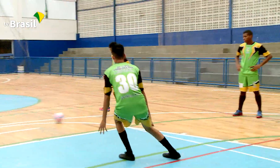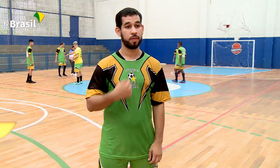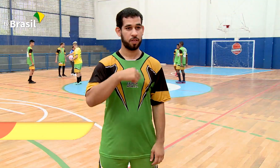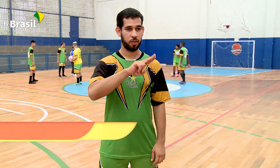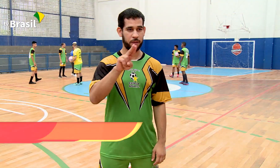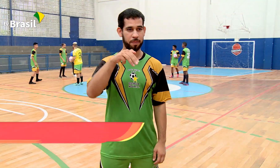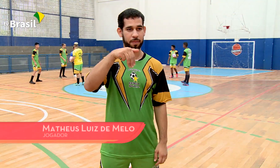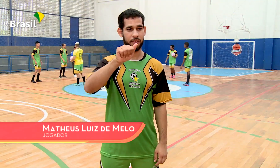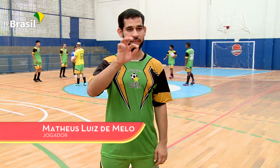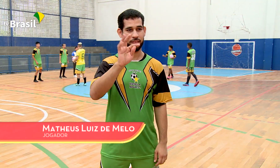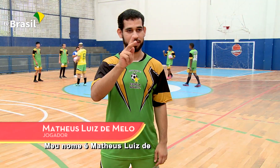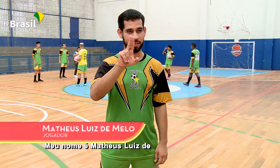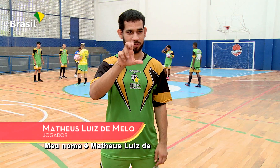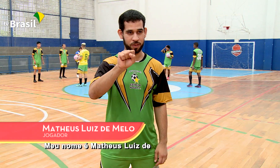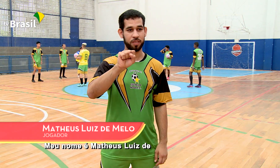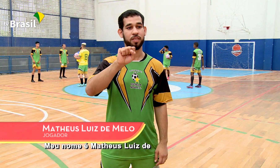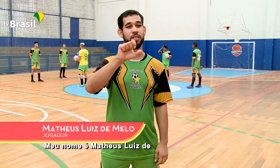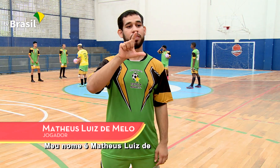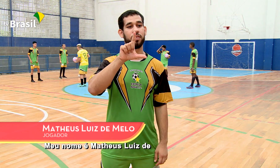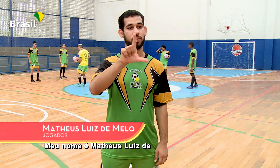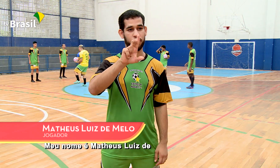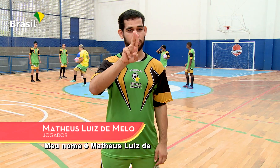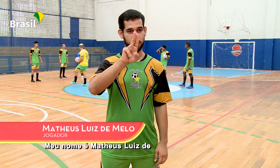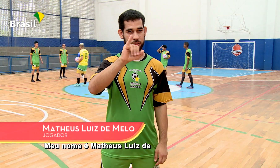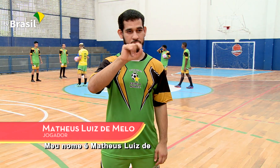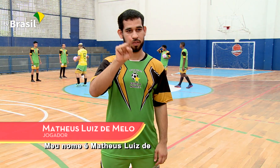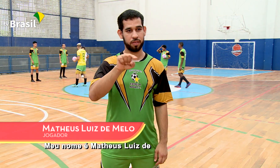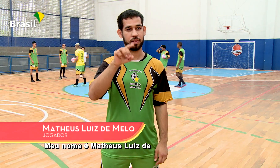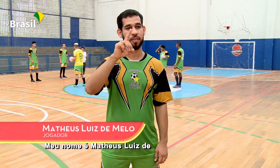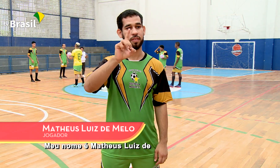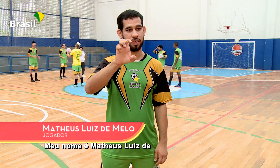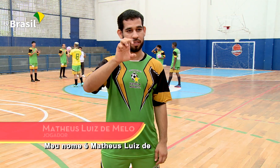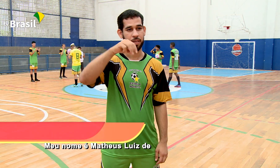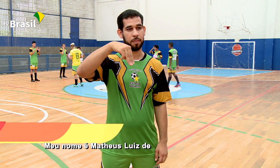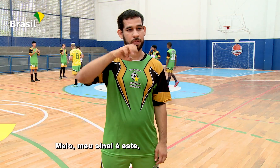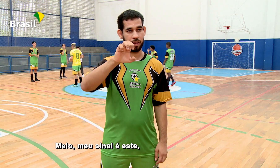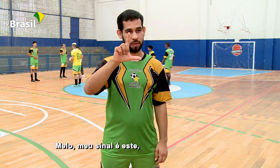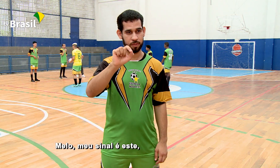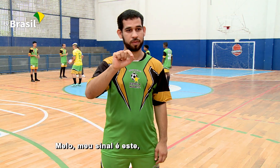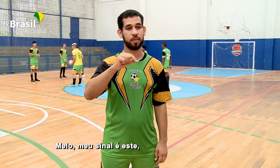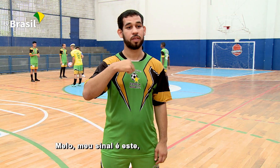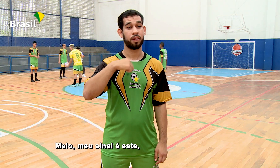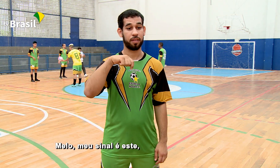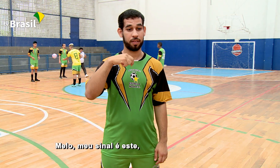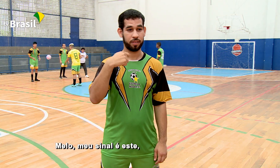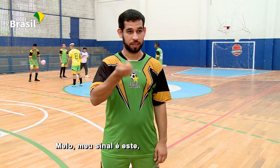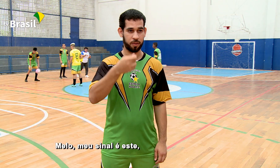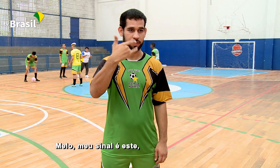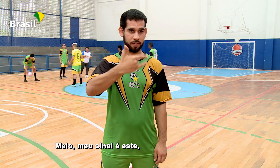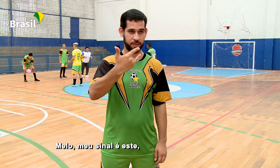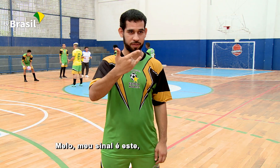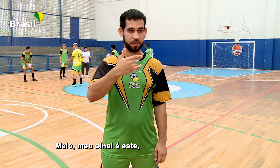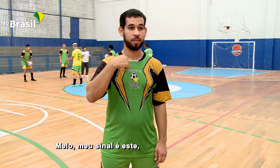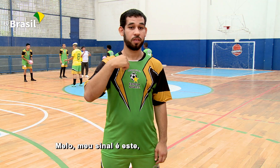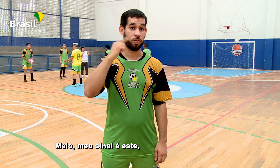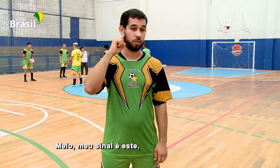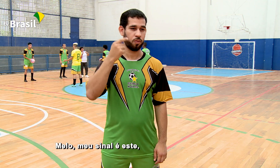Voz interpreta. Meu nome é Matheus Luiz de Mello, meu sinal é este. Balança o anelar e o médio dobrado.